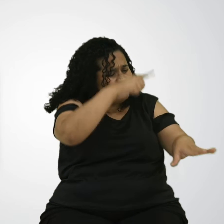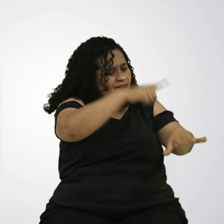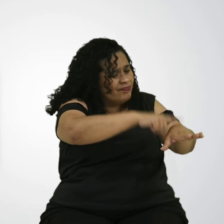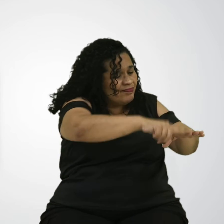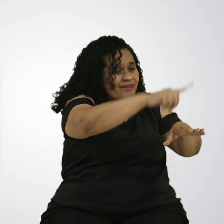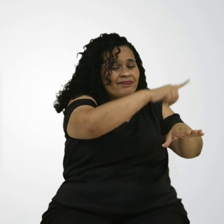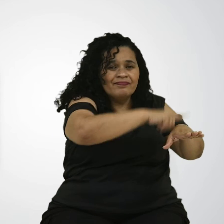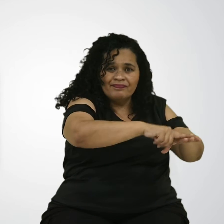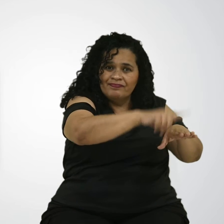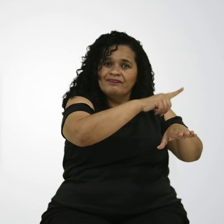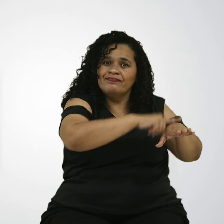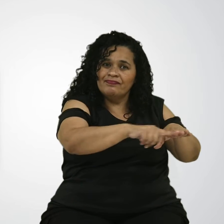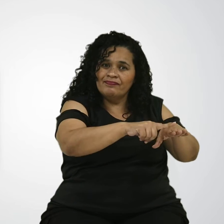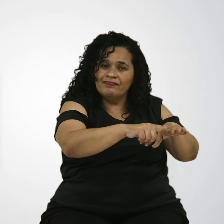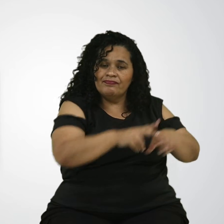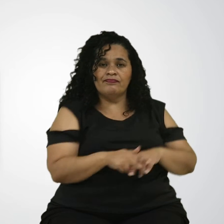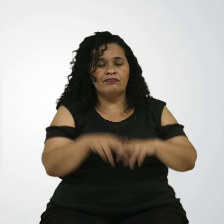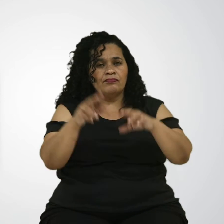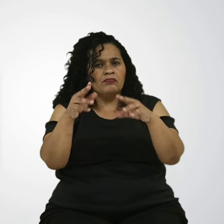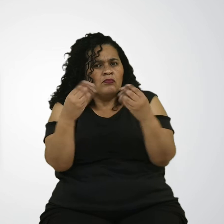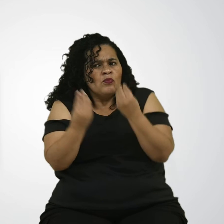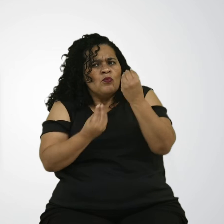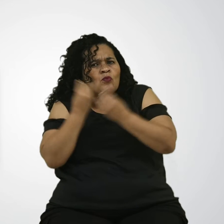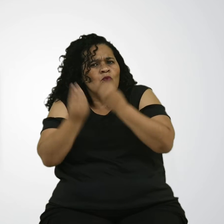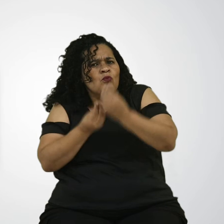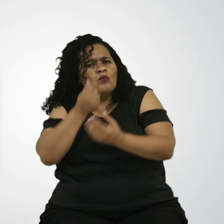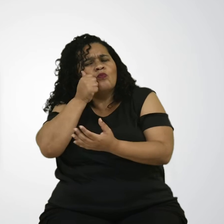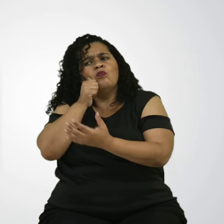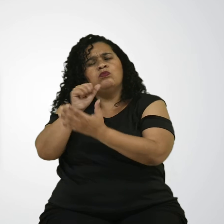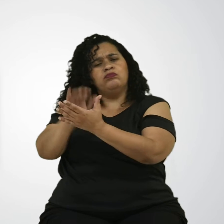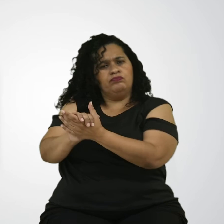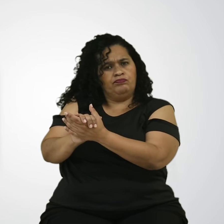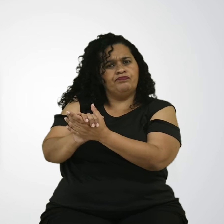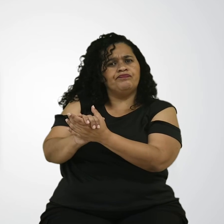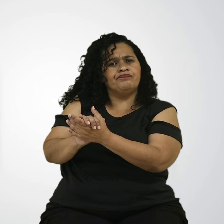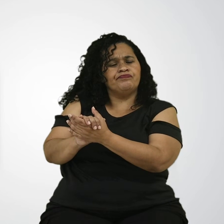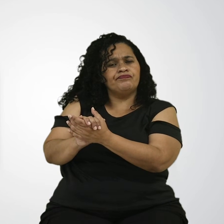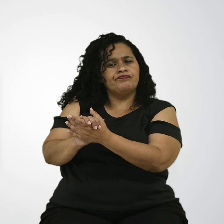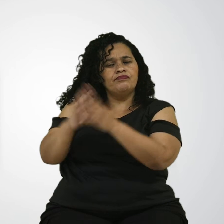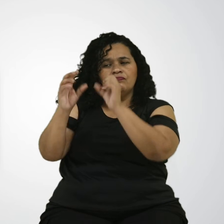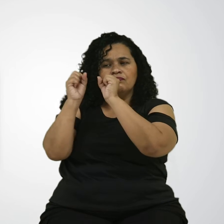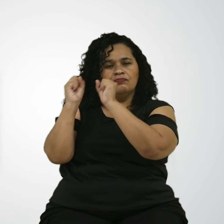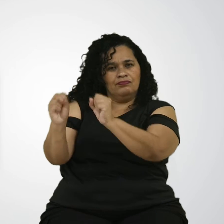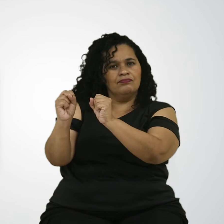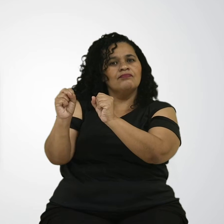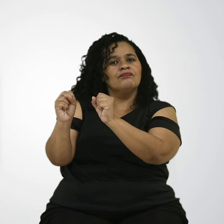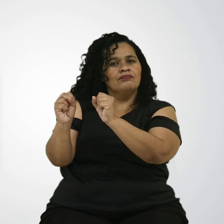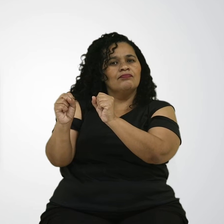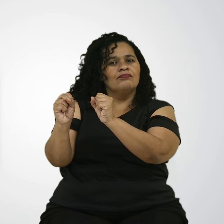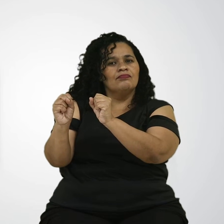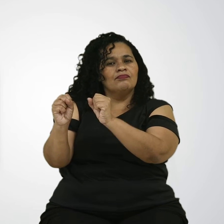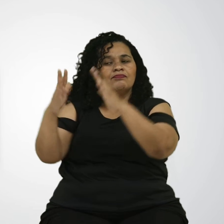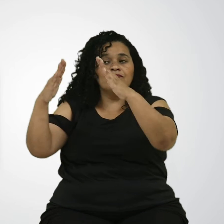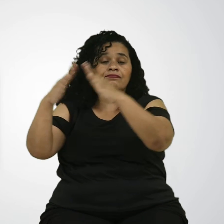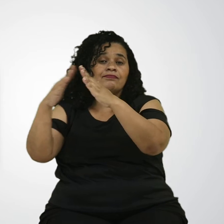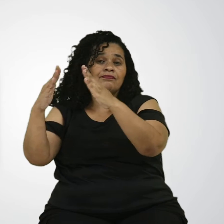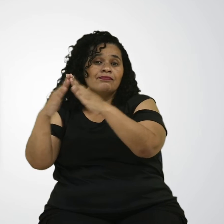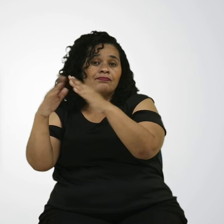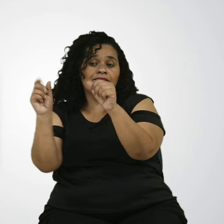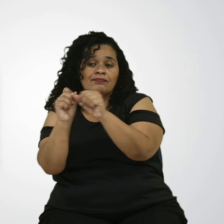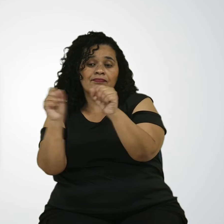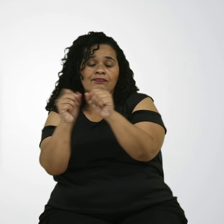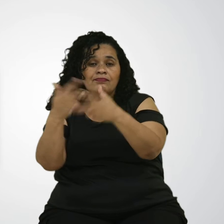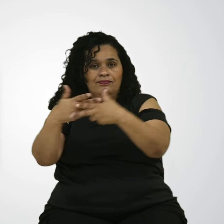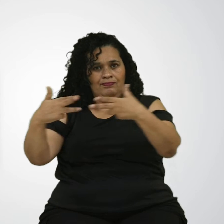Né? Então, como que uma esposa ela pode cumprir o seu papel no lar? Então já deixa claro aqui uma